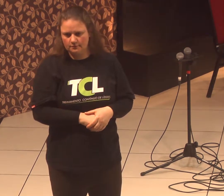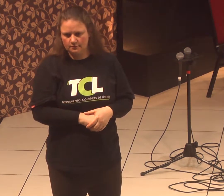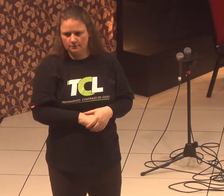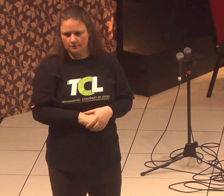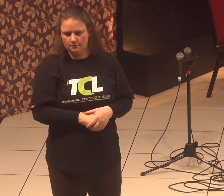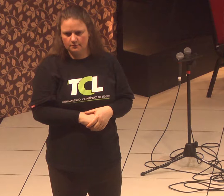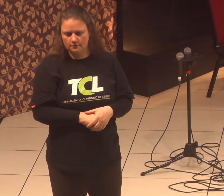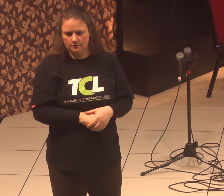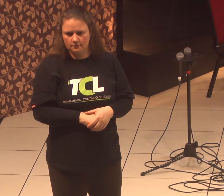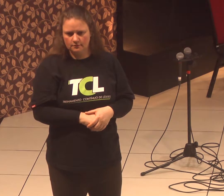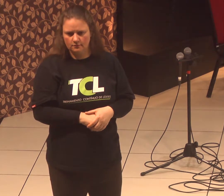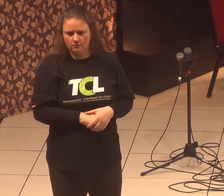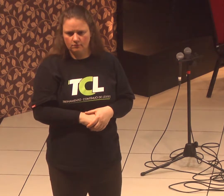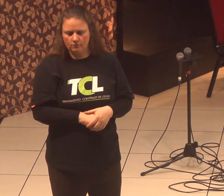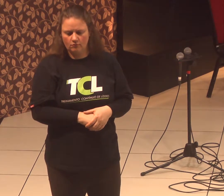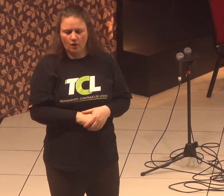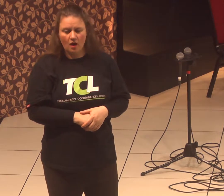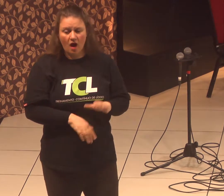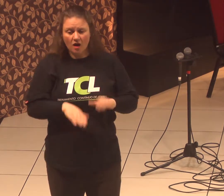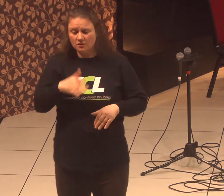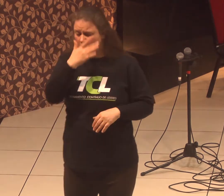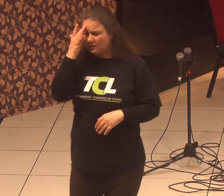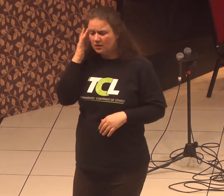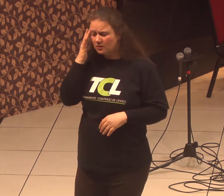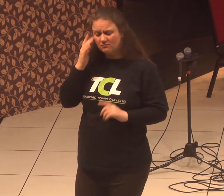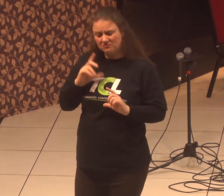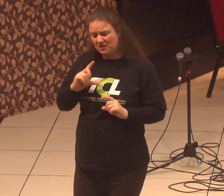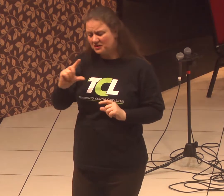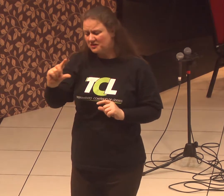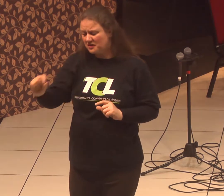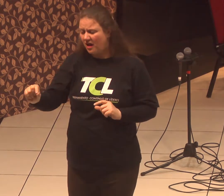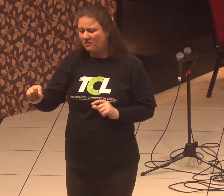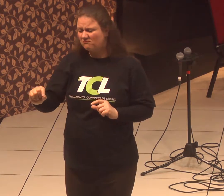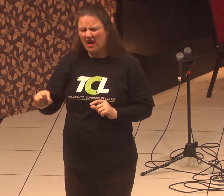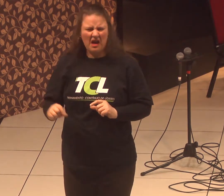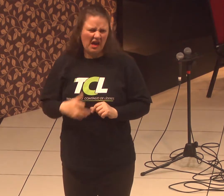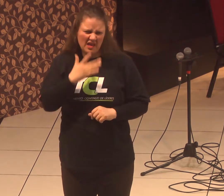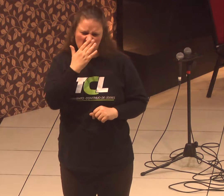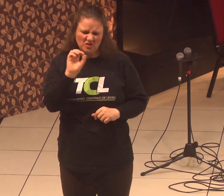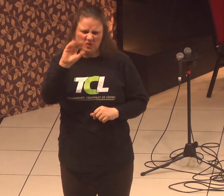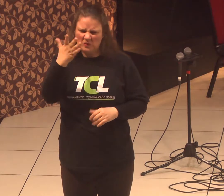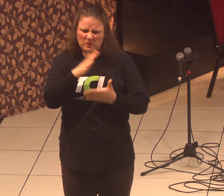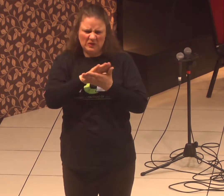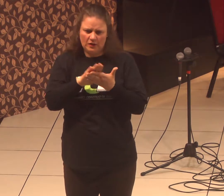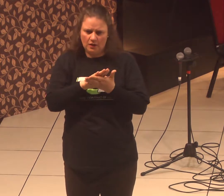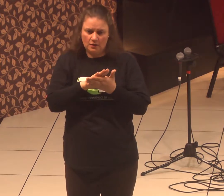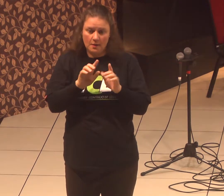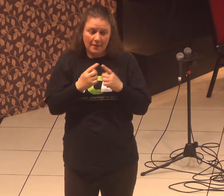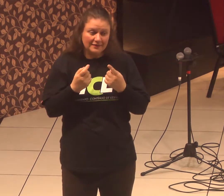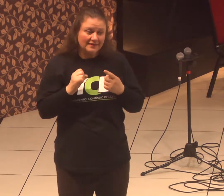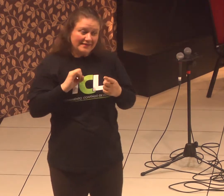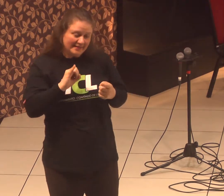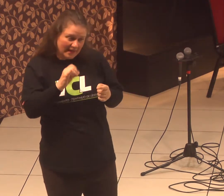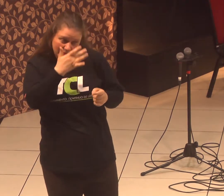aquilo veio como algo que veio e ela sai dali convicta que não aconteceu nada. Mas se você provoca, a